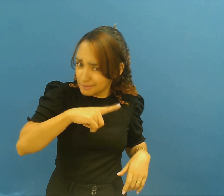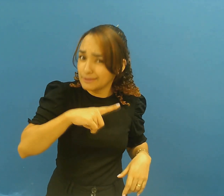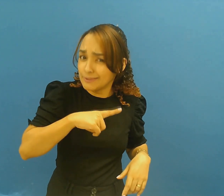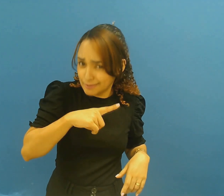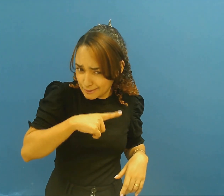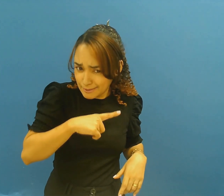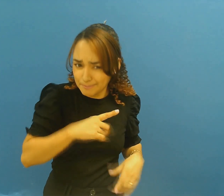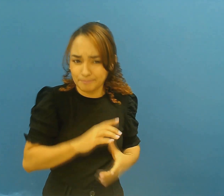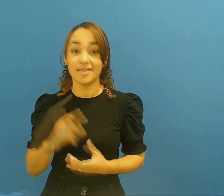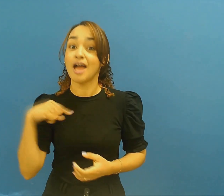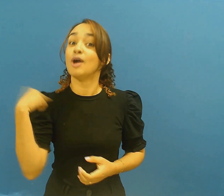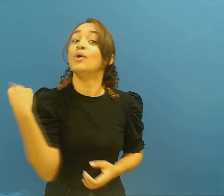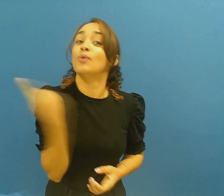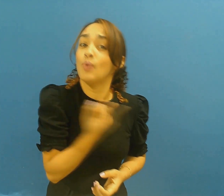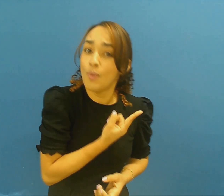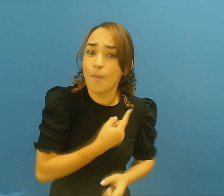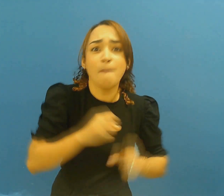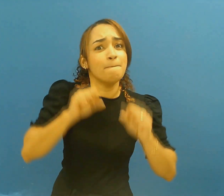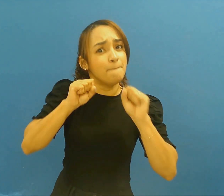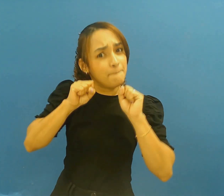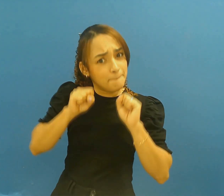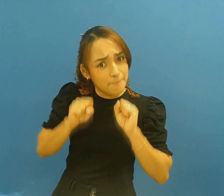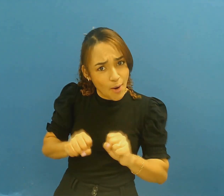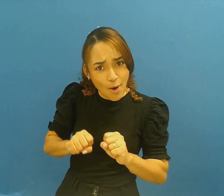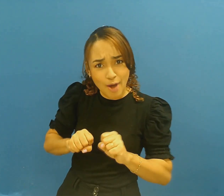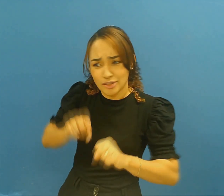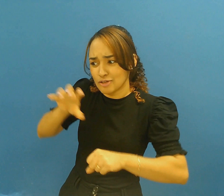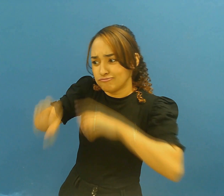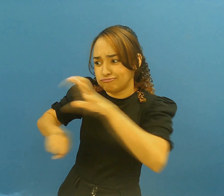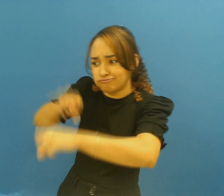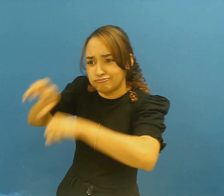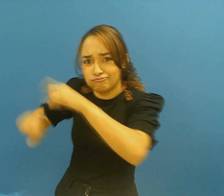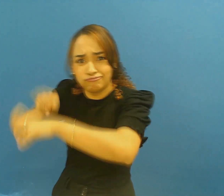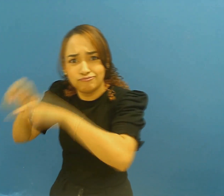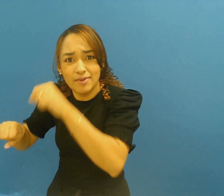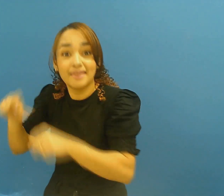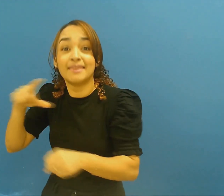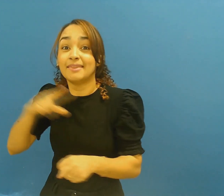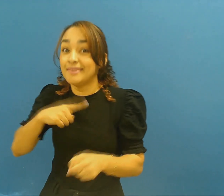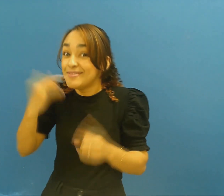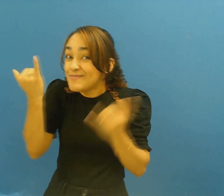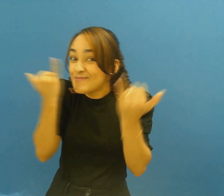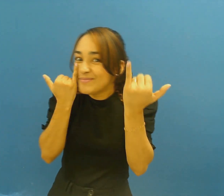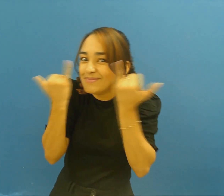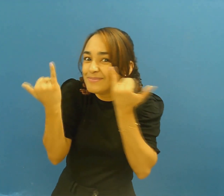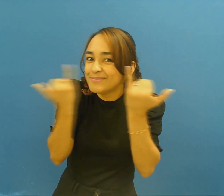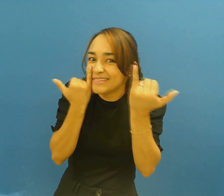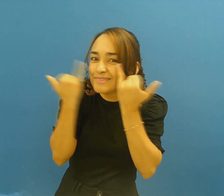Essa informação ficou oculta para a gente. Porém, podemos